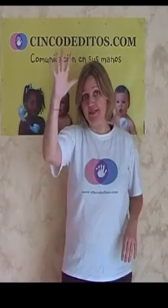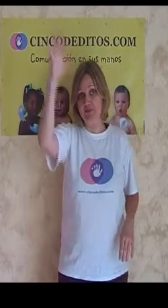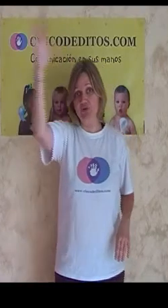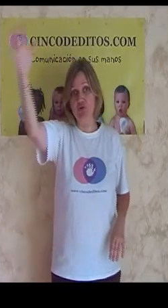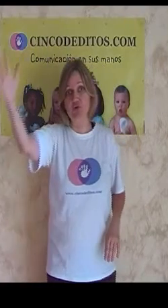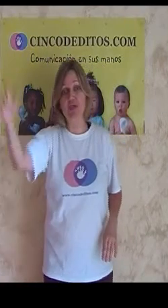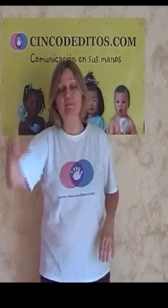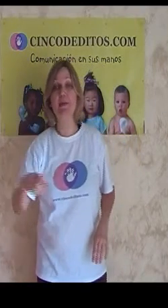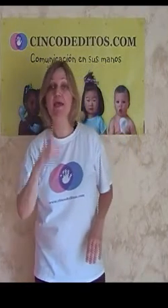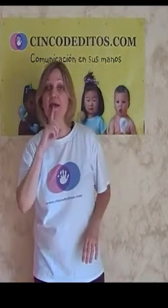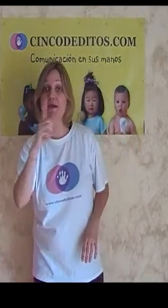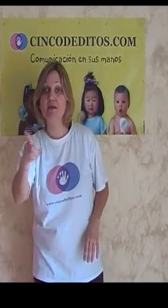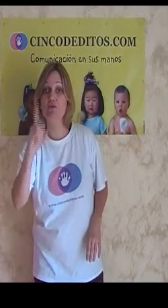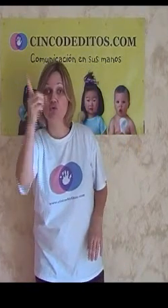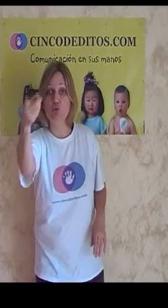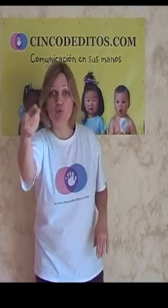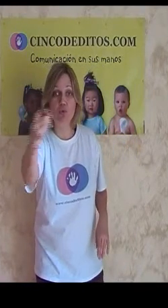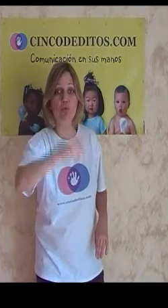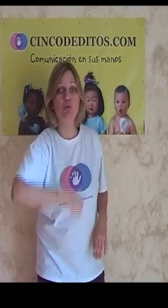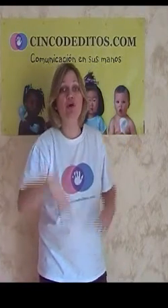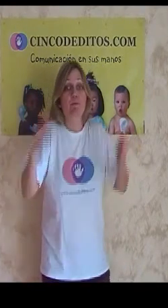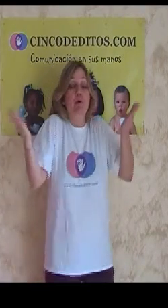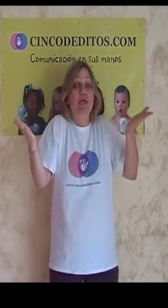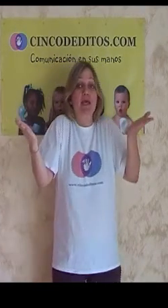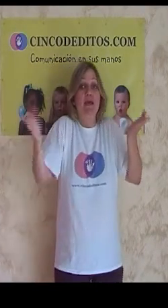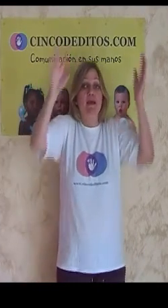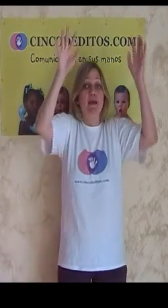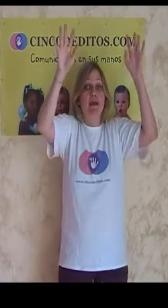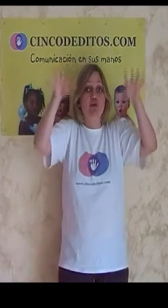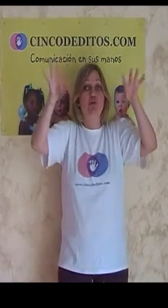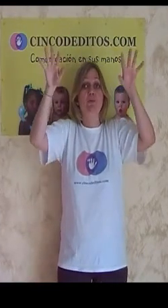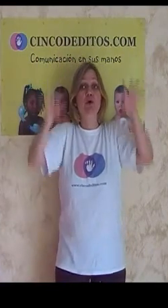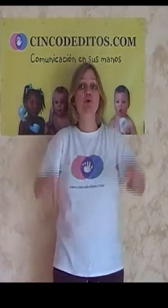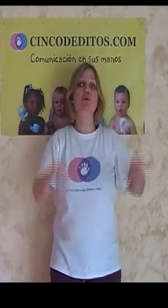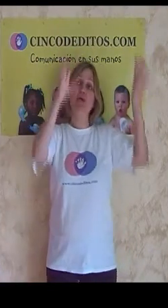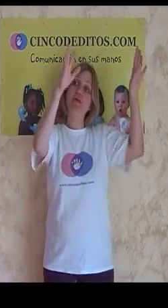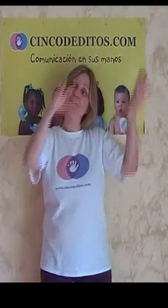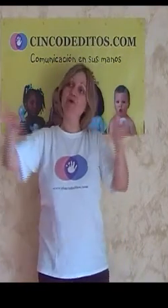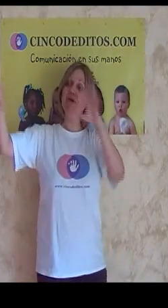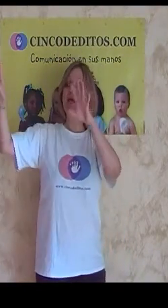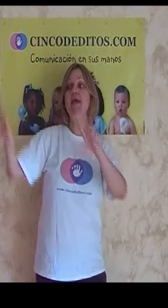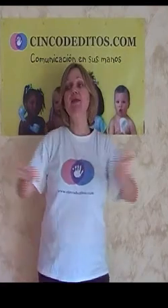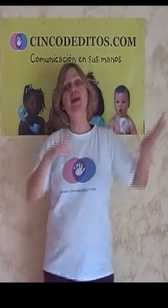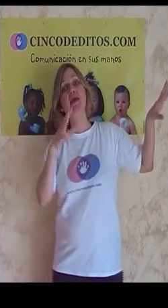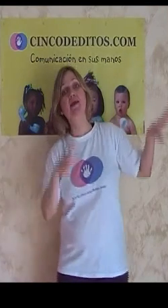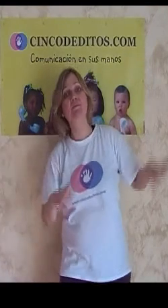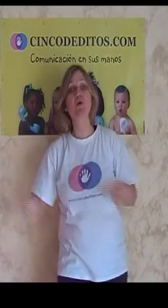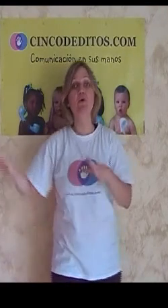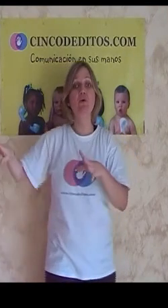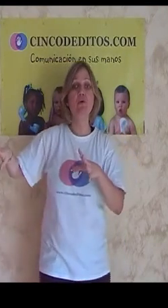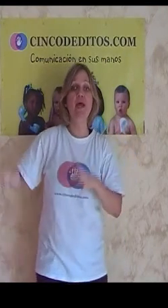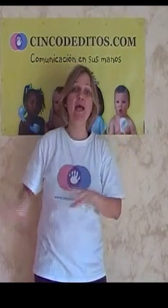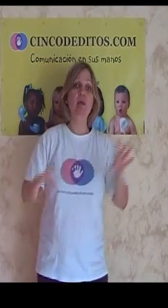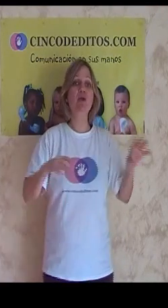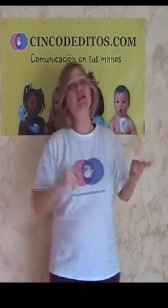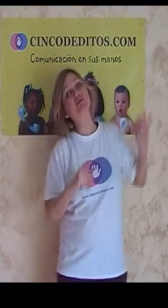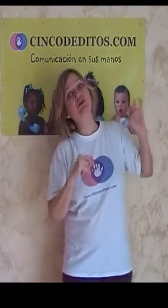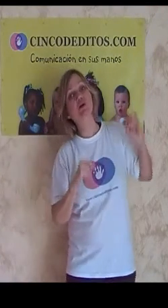Abuelito dime tú, ¿por qué llovió y por qué nevó? Abuelito.